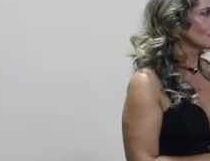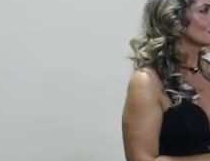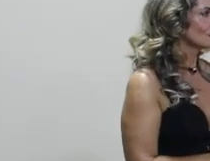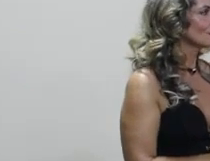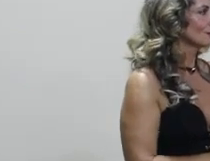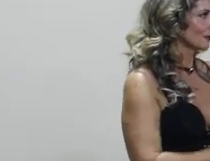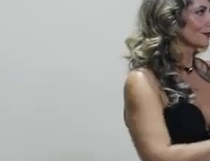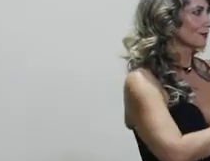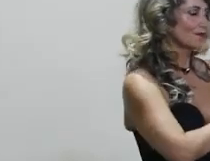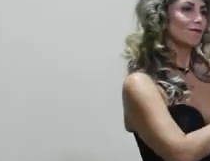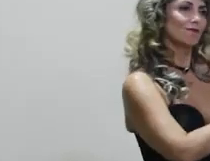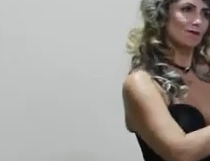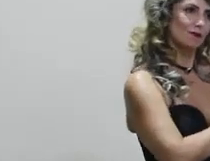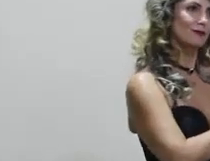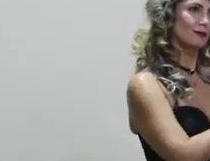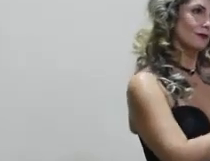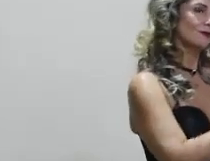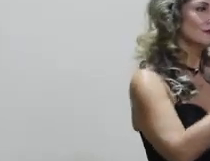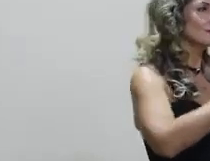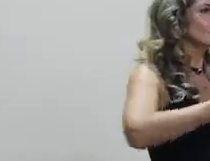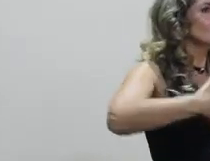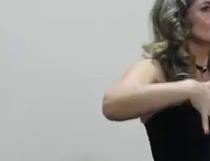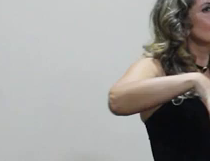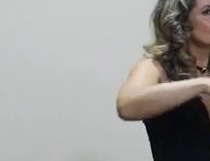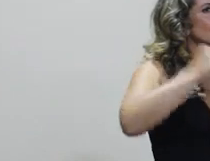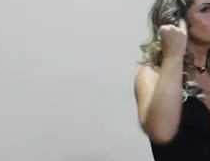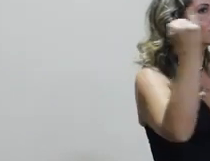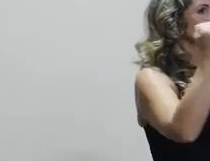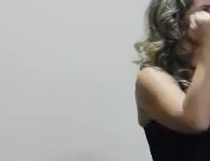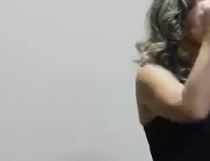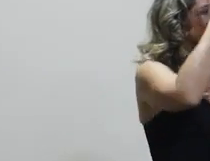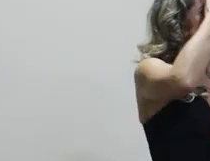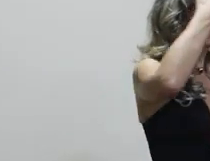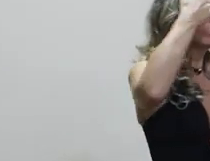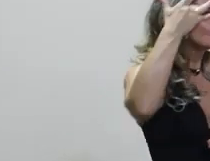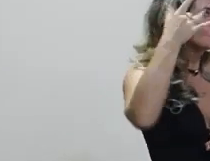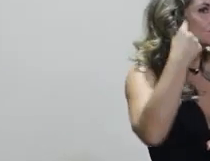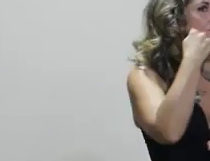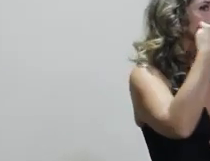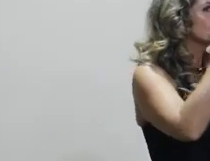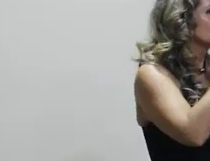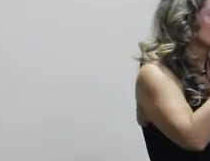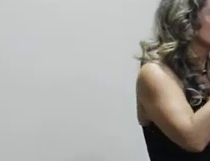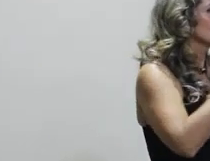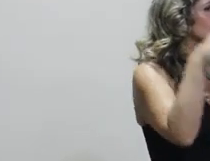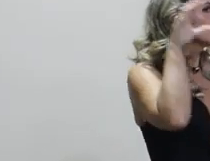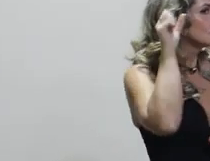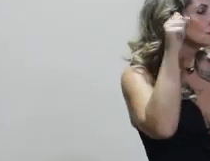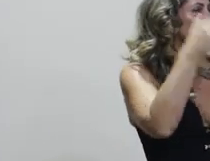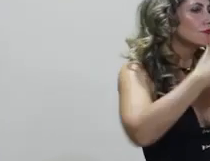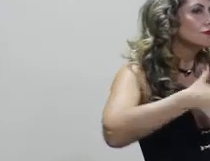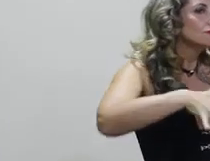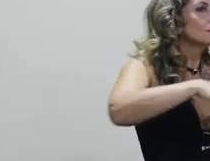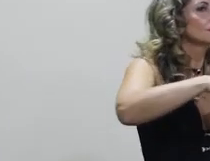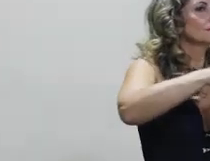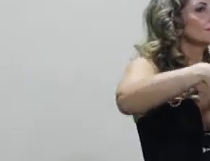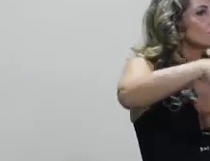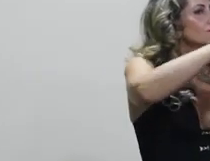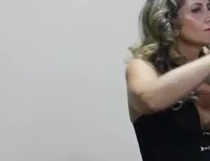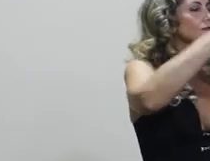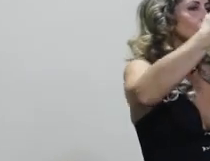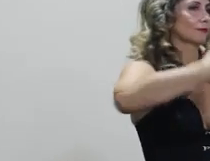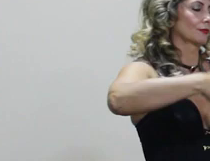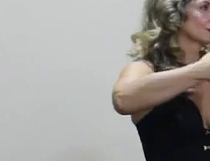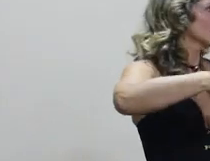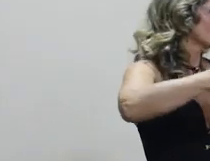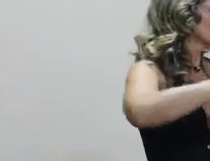representando, né, esta inclusão tão importante que se fala, né, e que se necessita ter.